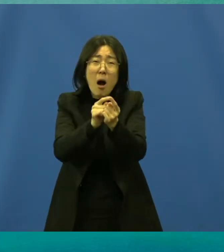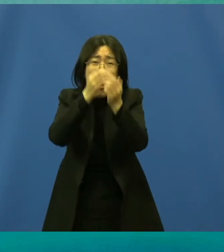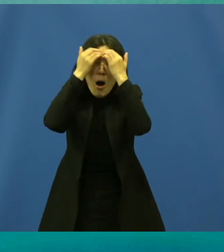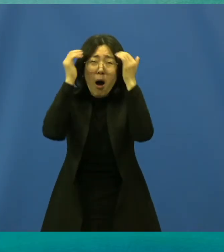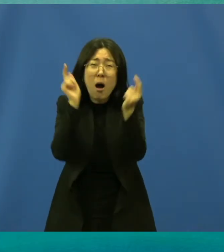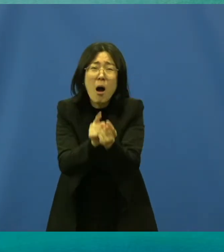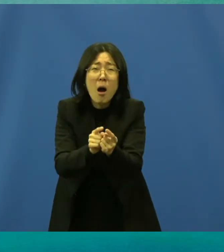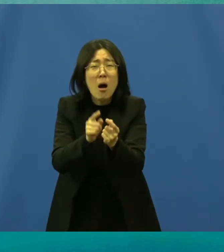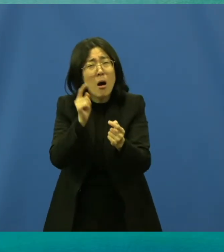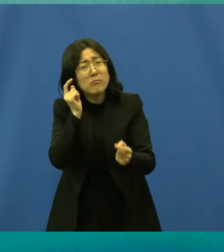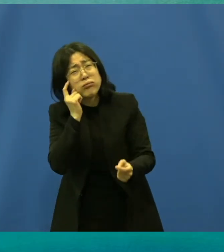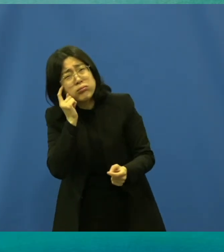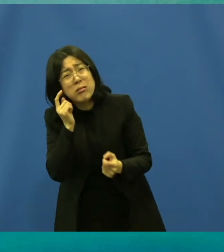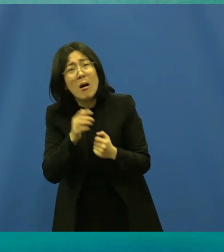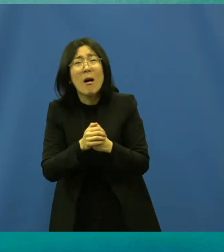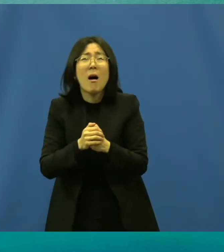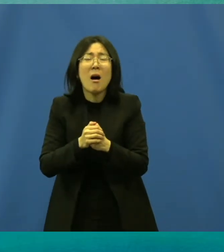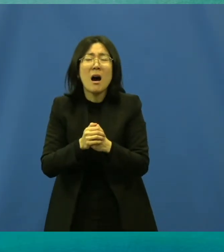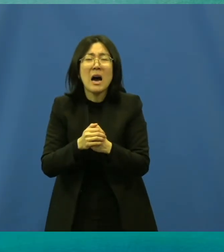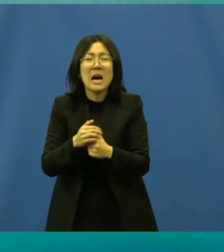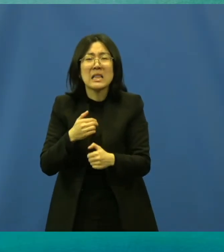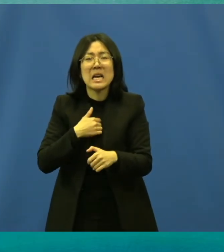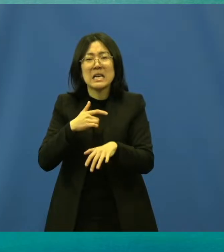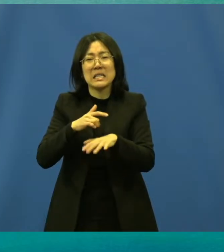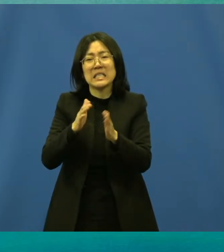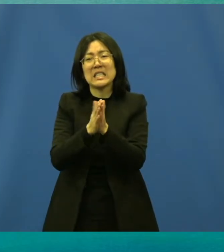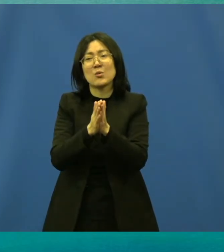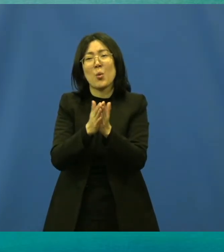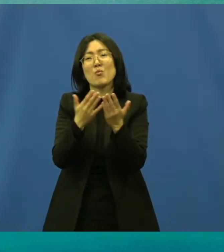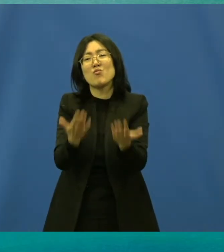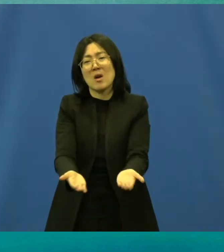기도하는 교회에 다닌다고 기도하는 것 아닙니다.